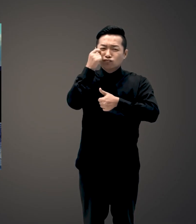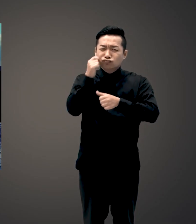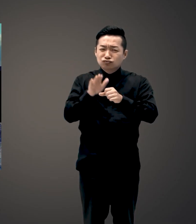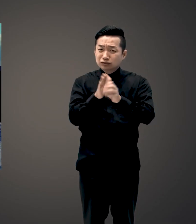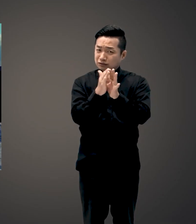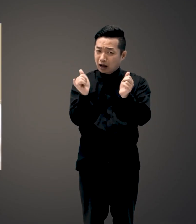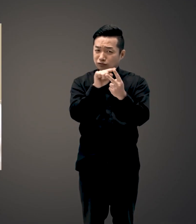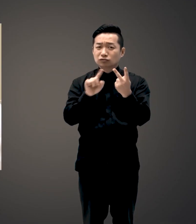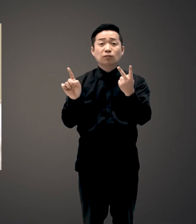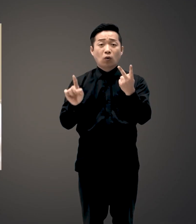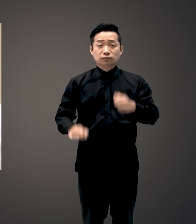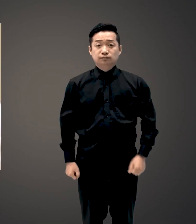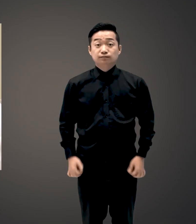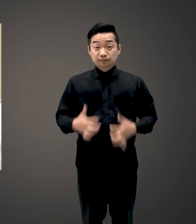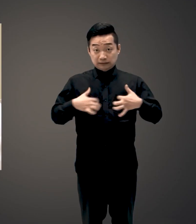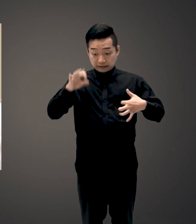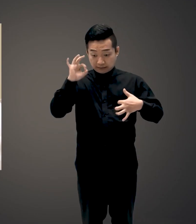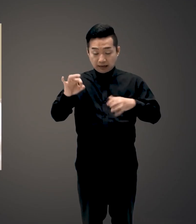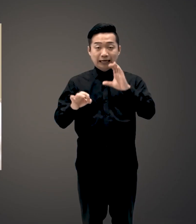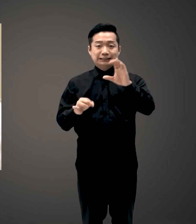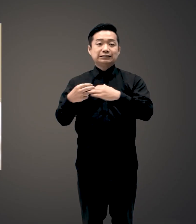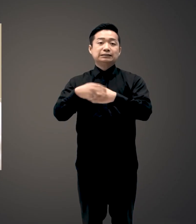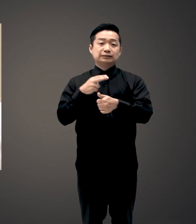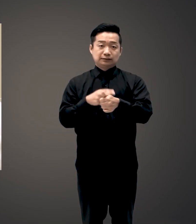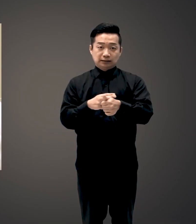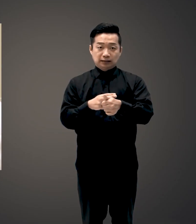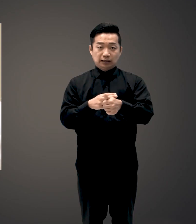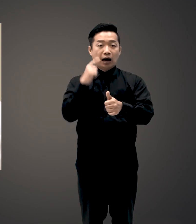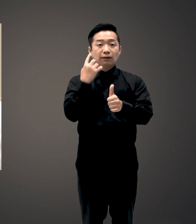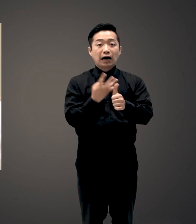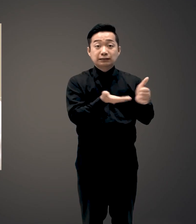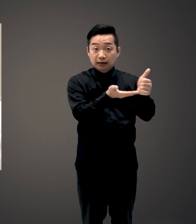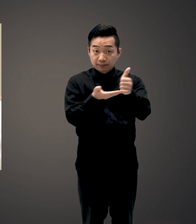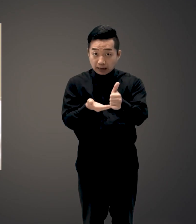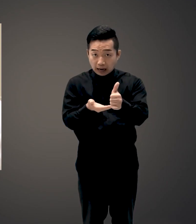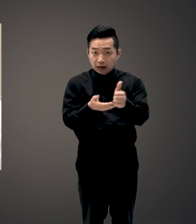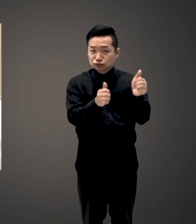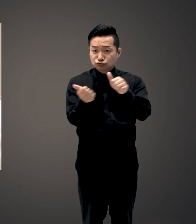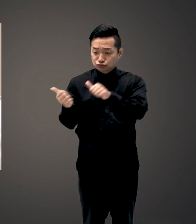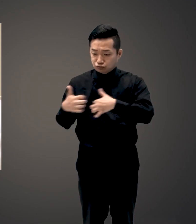술주정뱅이 작가가 함께한 수많은 밤과 낮. 인생은 65살에 시작한다.